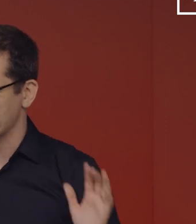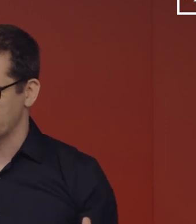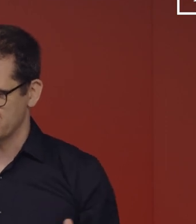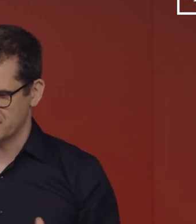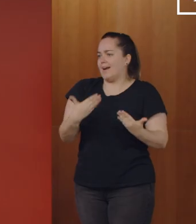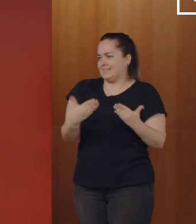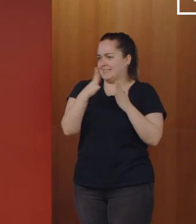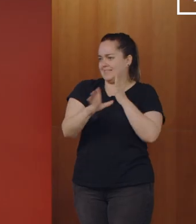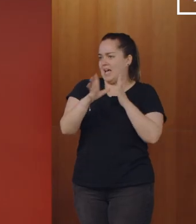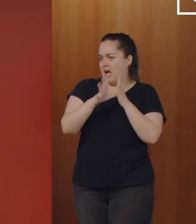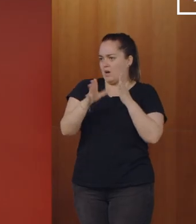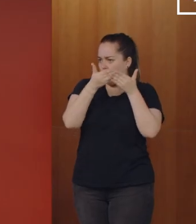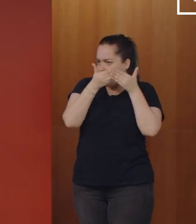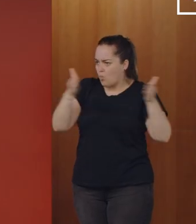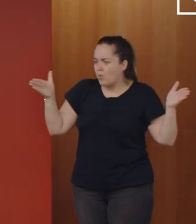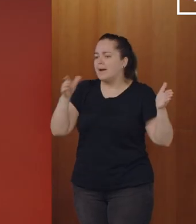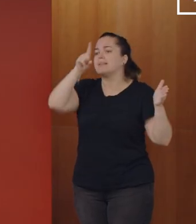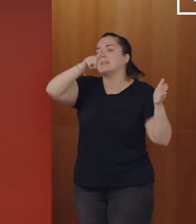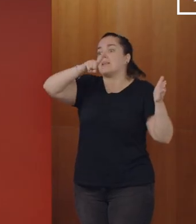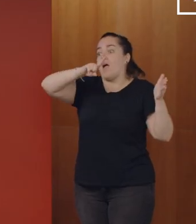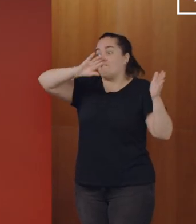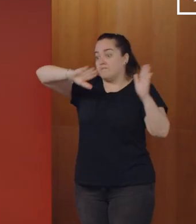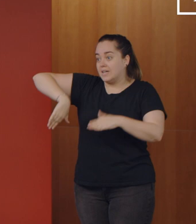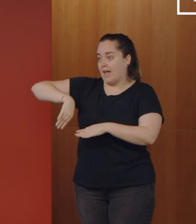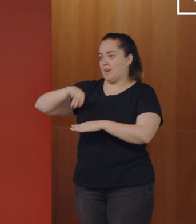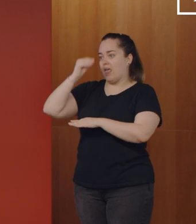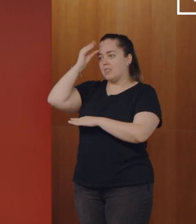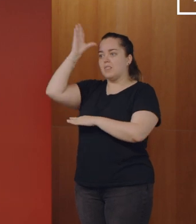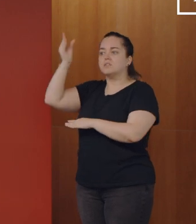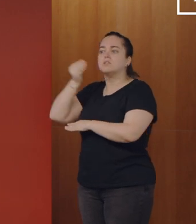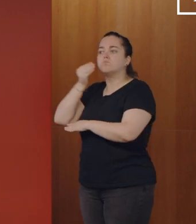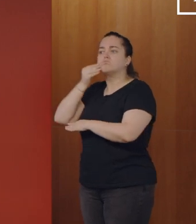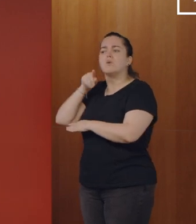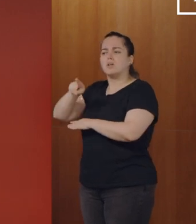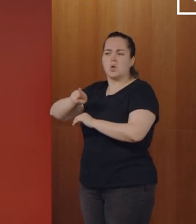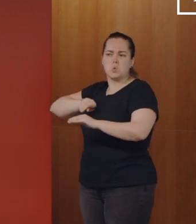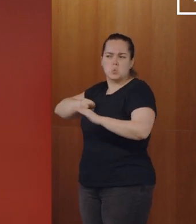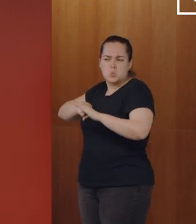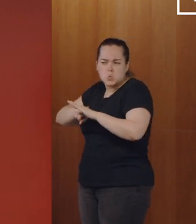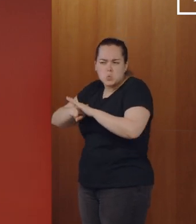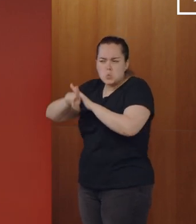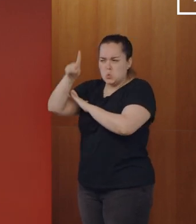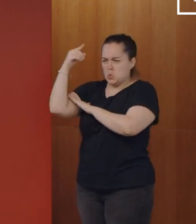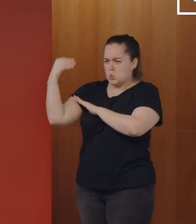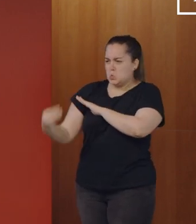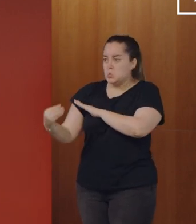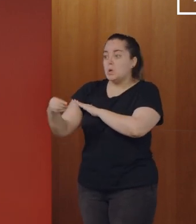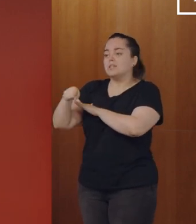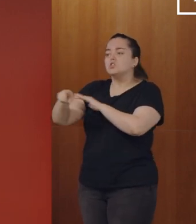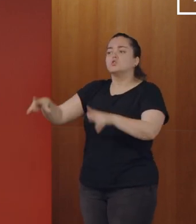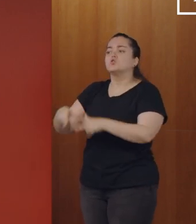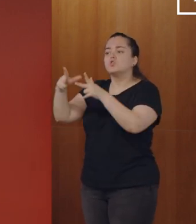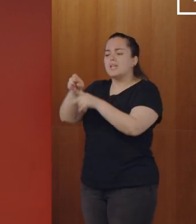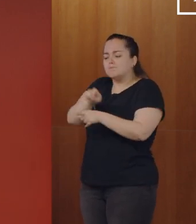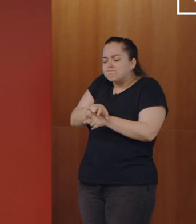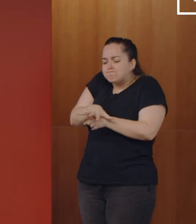pilars fonamentals, la intel·ligència artificial ha assolit un apogeu en el seu desenvolupament, incidint en la societat de